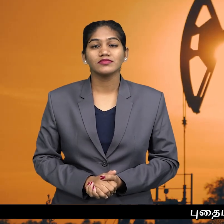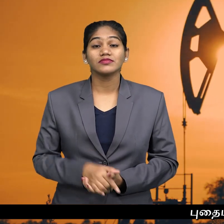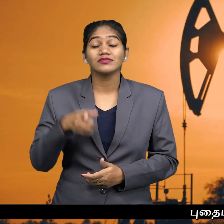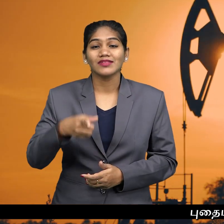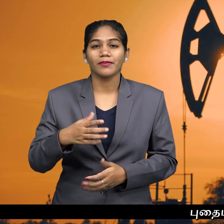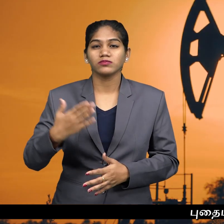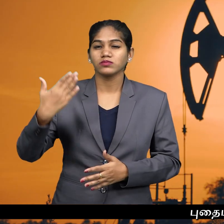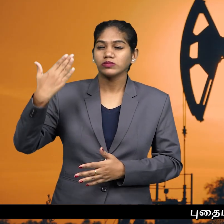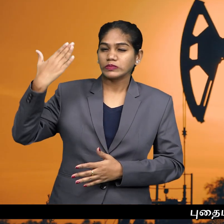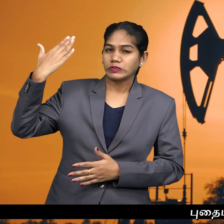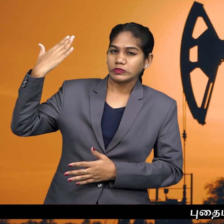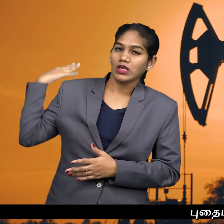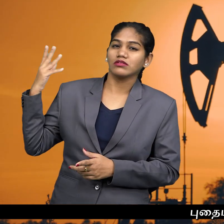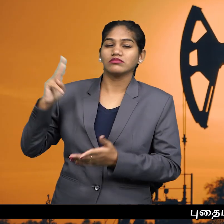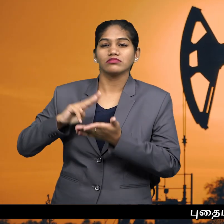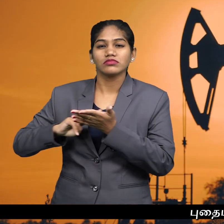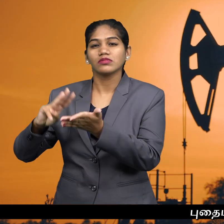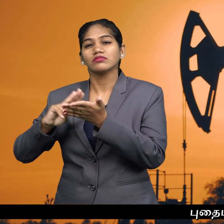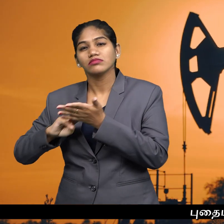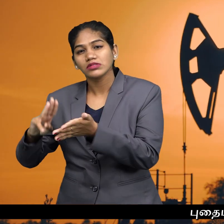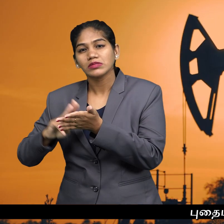புதைப்படிவ எரிபொருள்கள்,